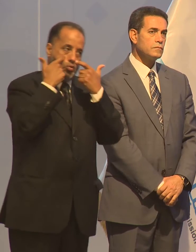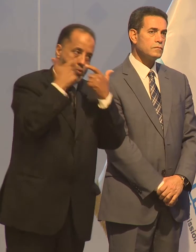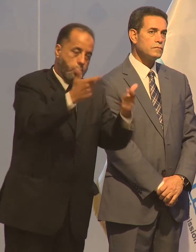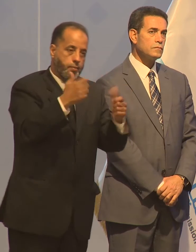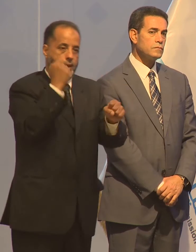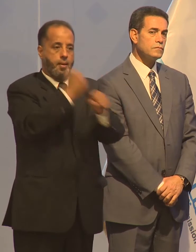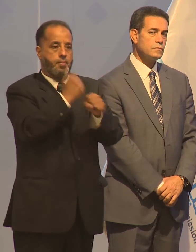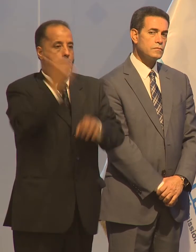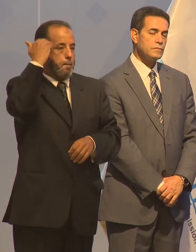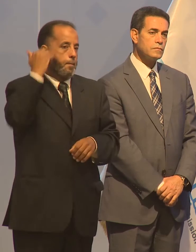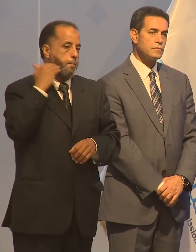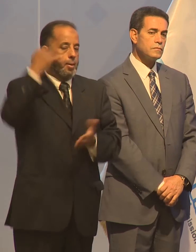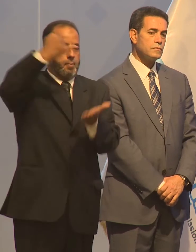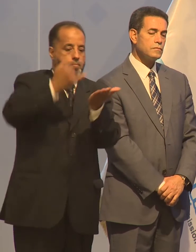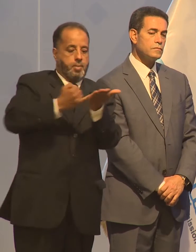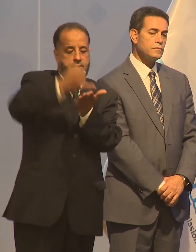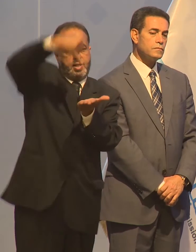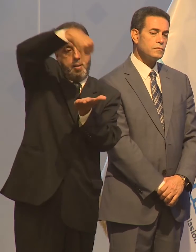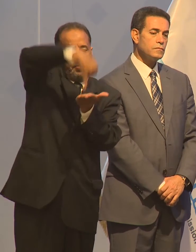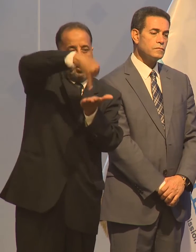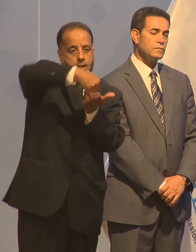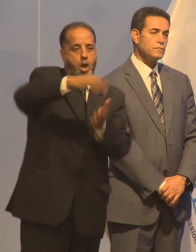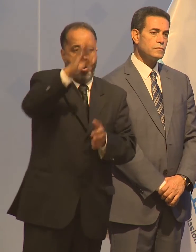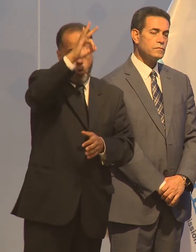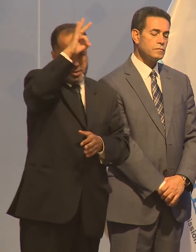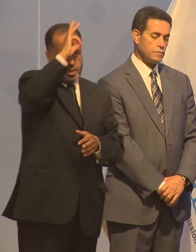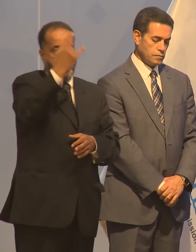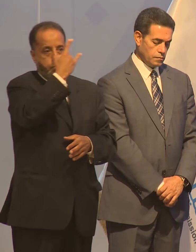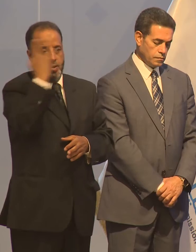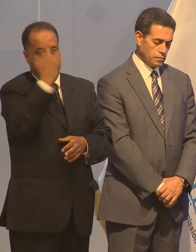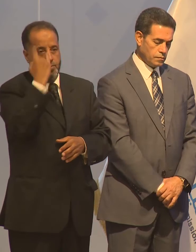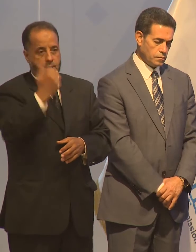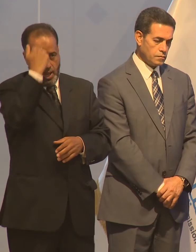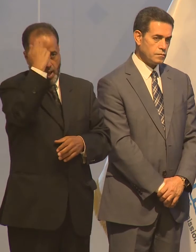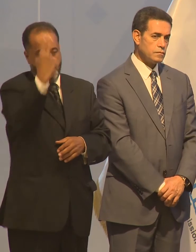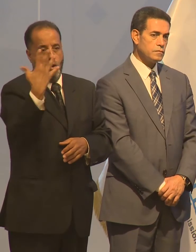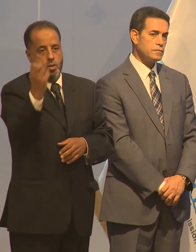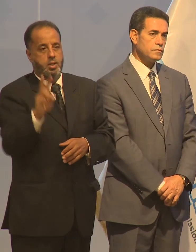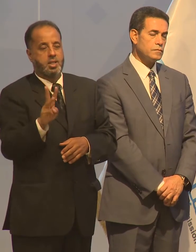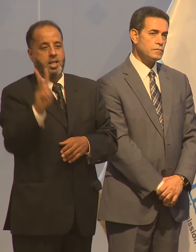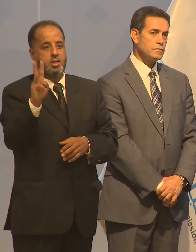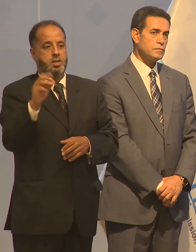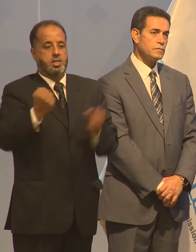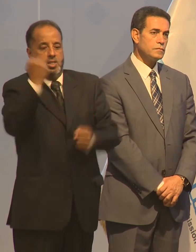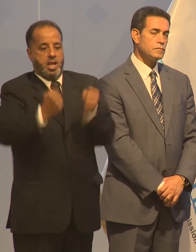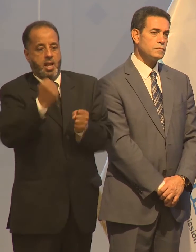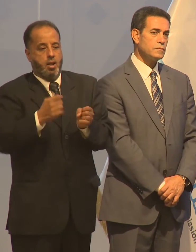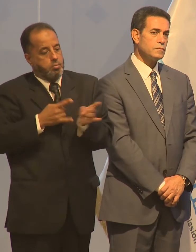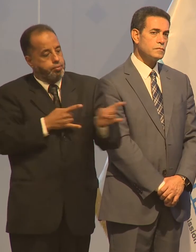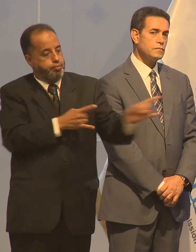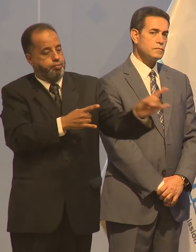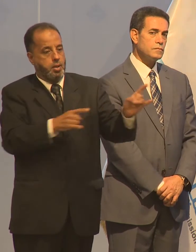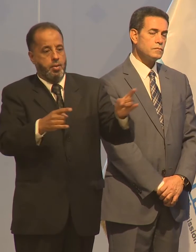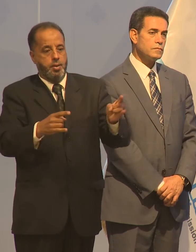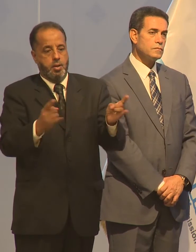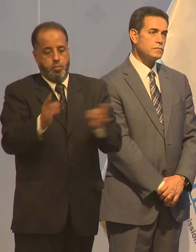في عناصر نسائية موجودة في مراكز الاقتراع من وزارة الداخلية. نحو 2593 مركبة آلية ستكون يعني